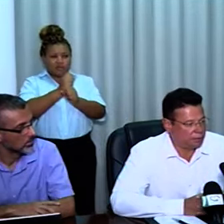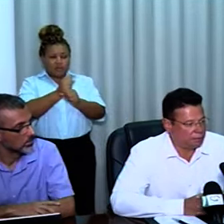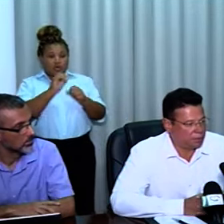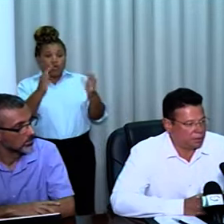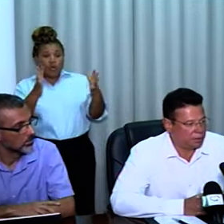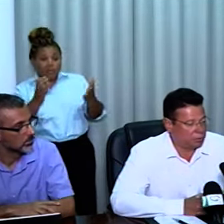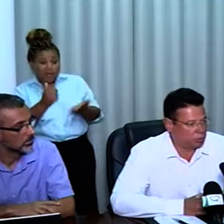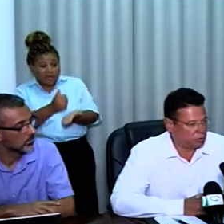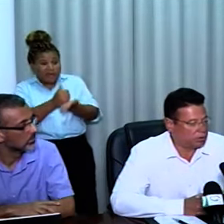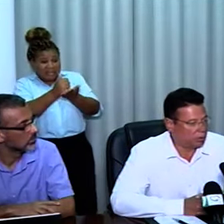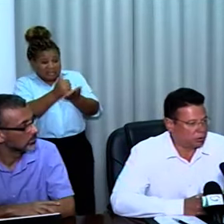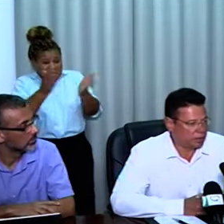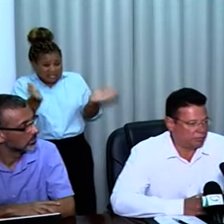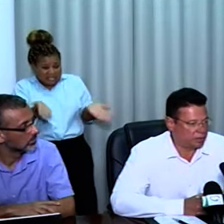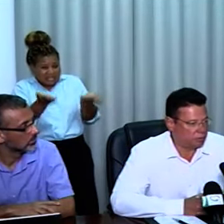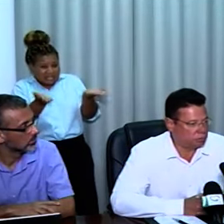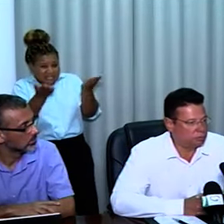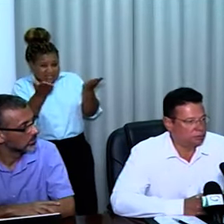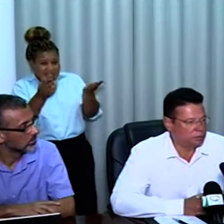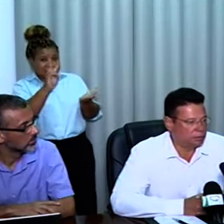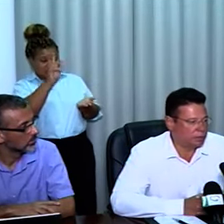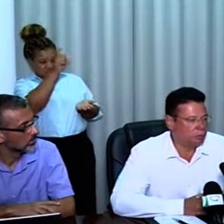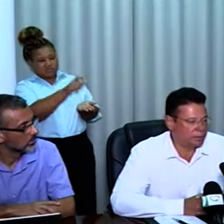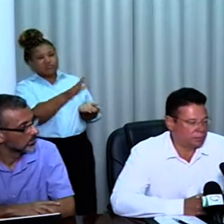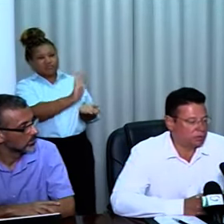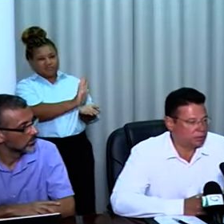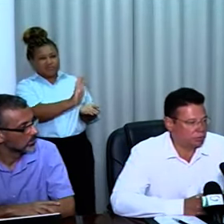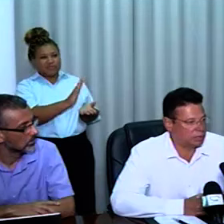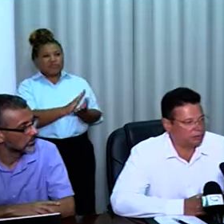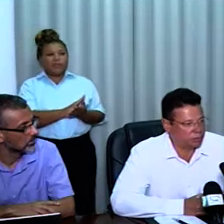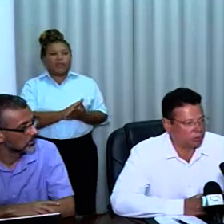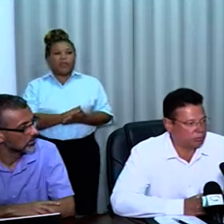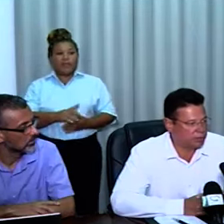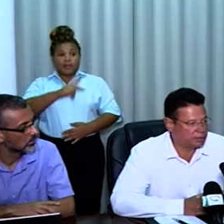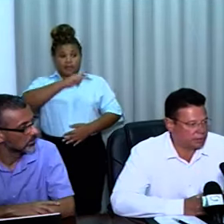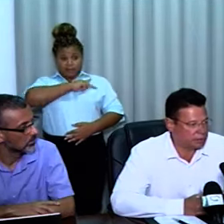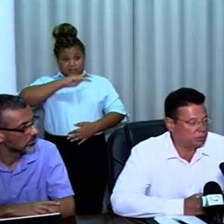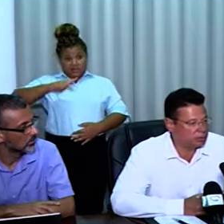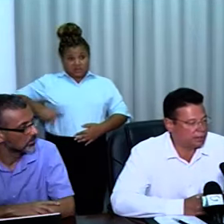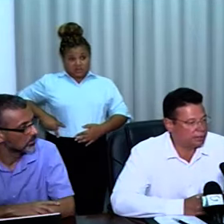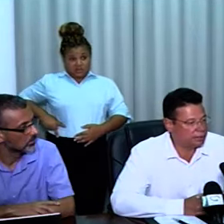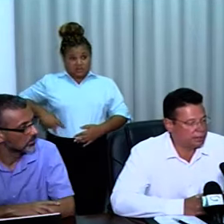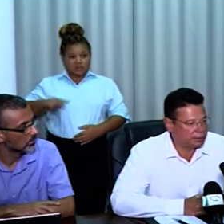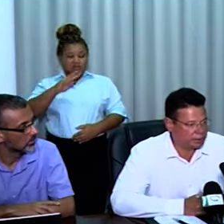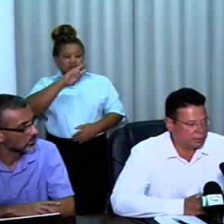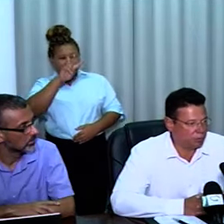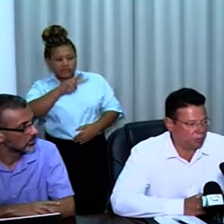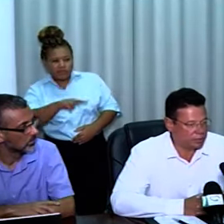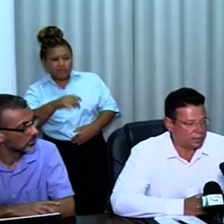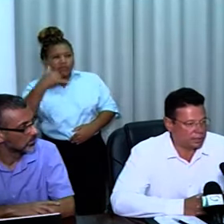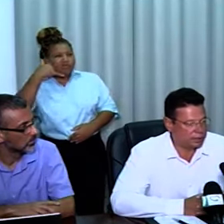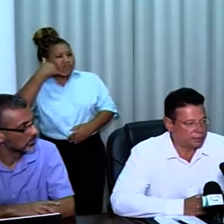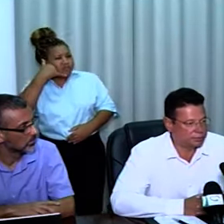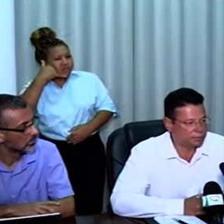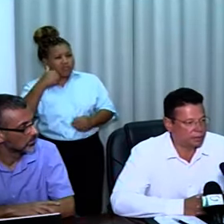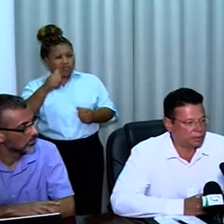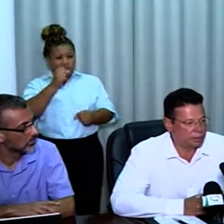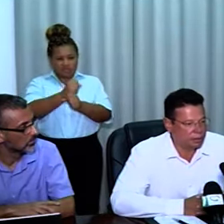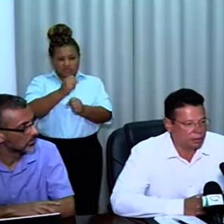Et pendant la nuit aussi, nous avons contact avec nous. Et bon matin aussi, nous avons contact avec nous pour faire signe qui donne sa support et sa